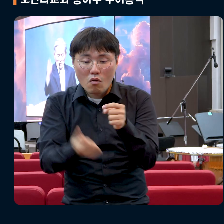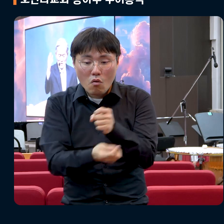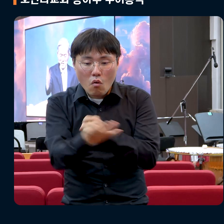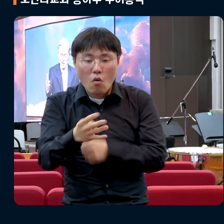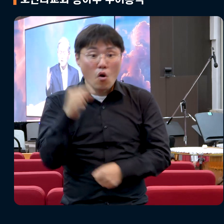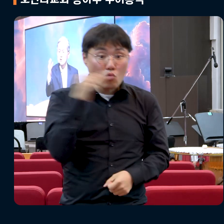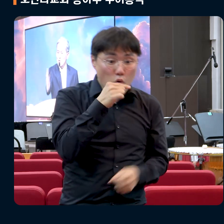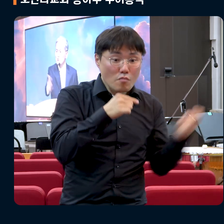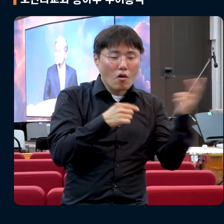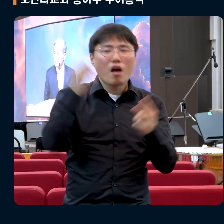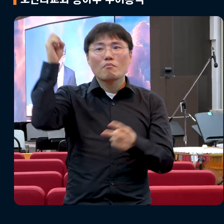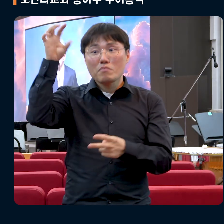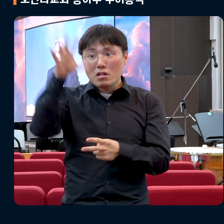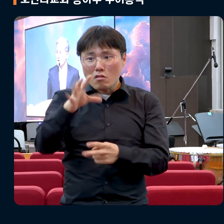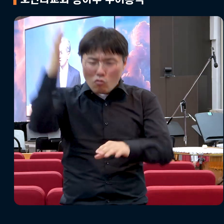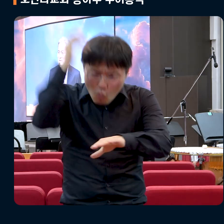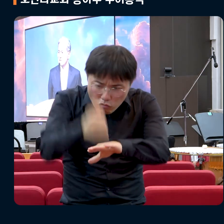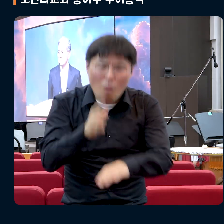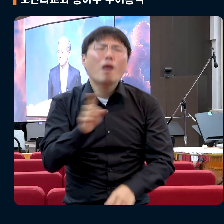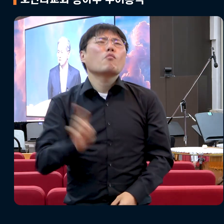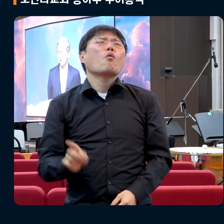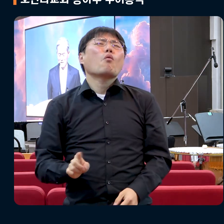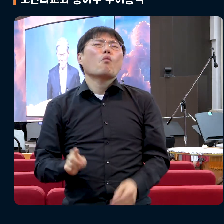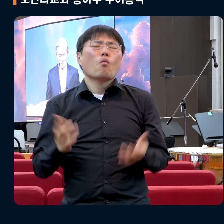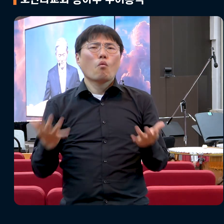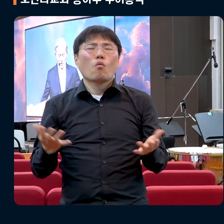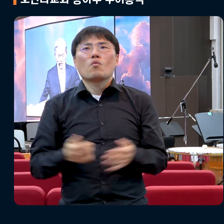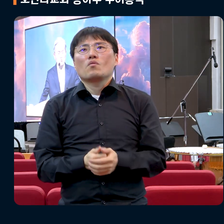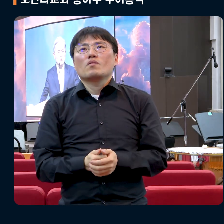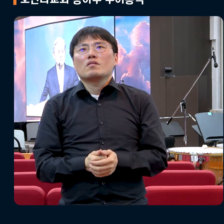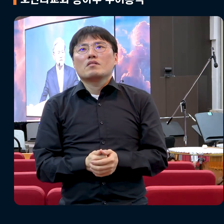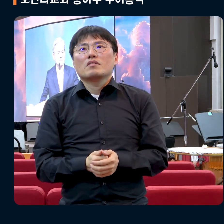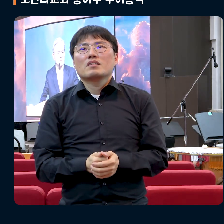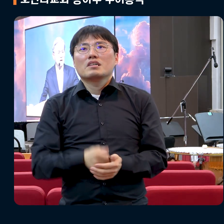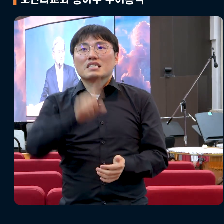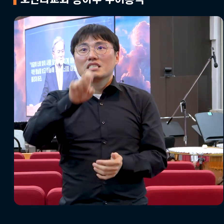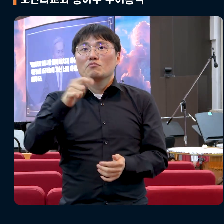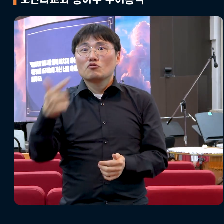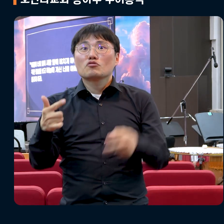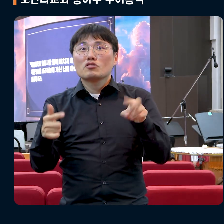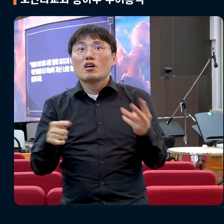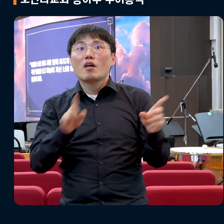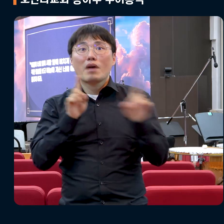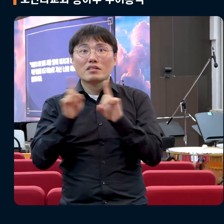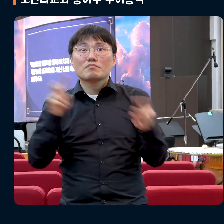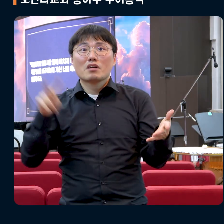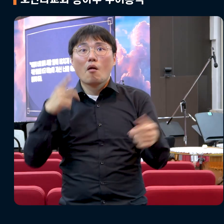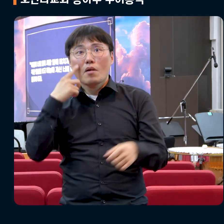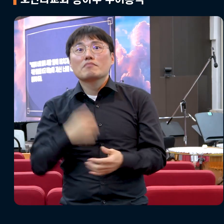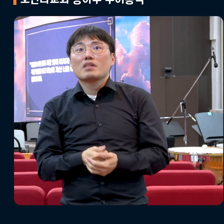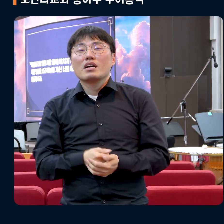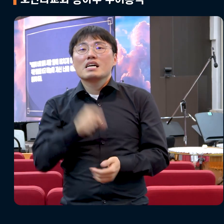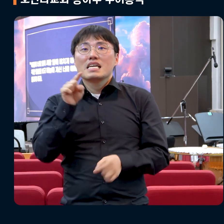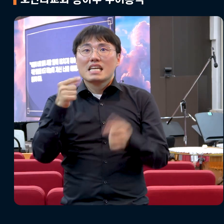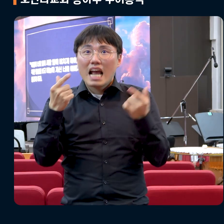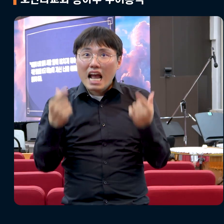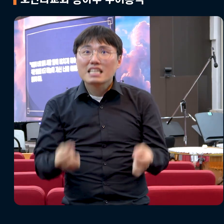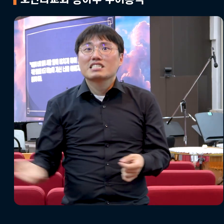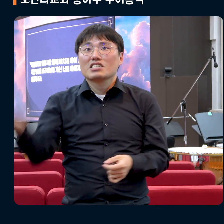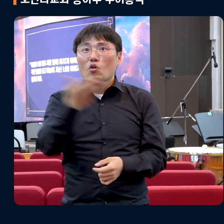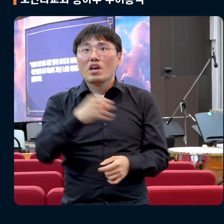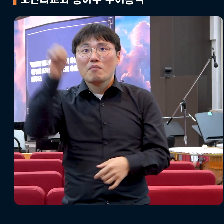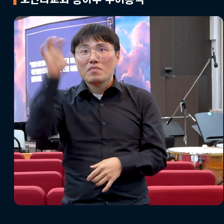끼치는 소금과 빛이 결국은 무엇이냐? 우리 16절 말씀을 함께 읽겠습니다. 16절 같이